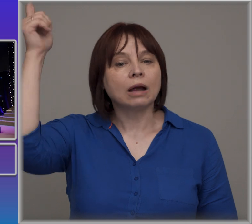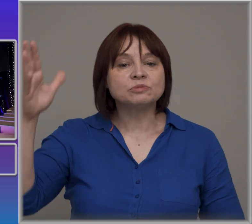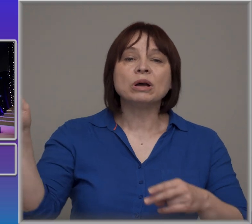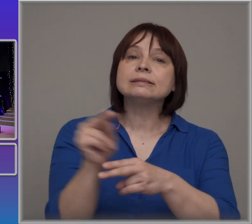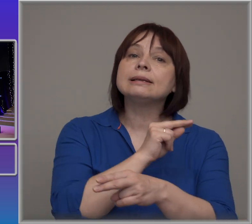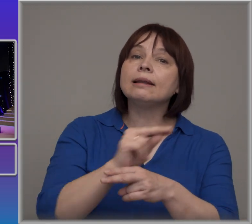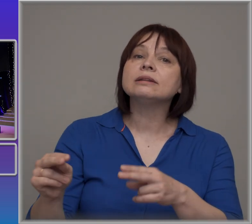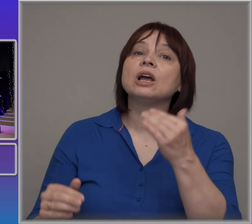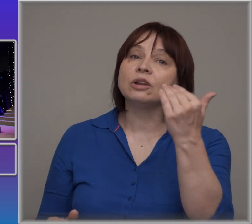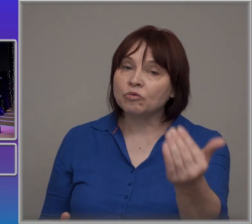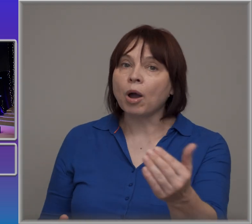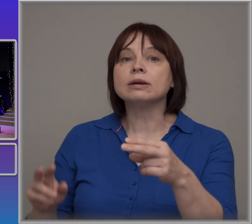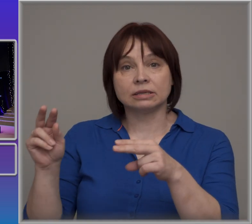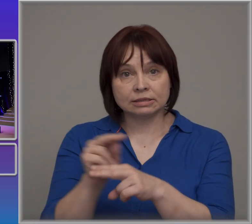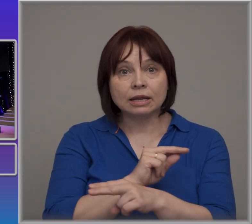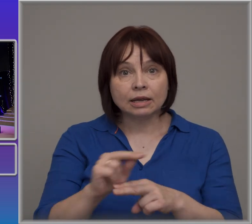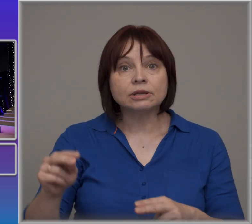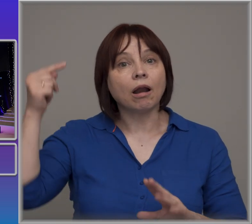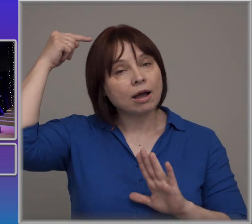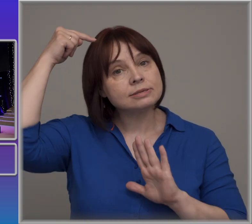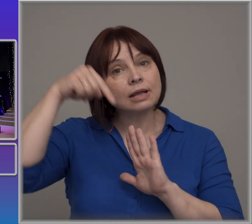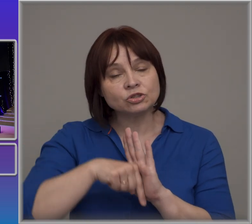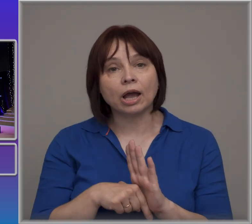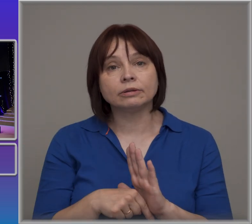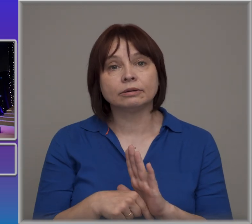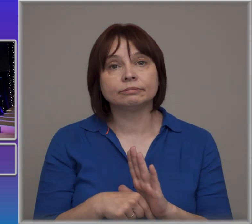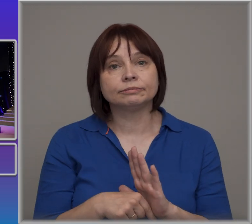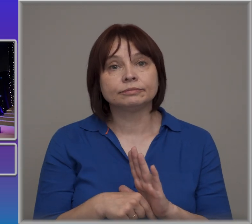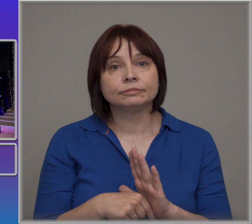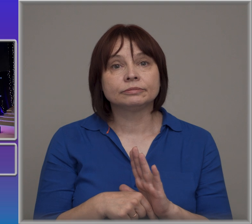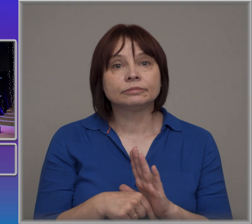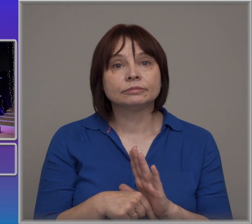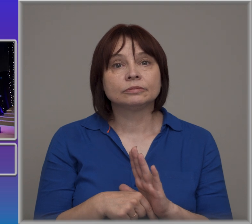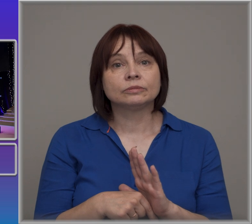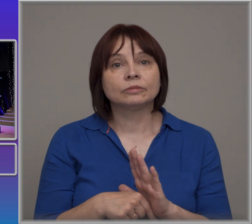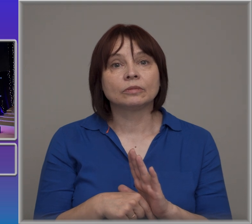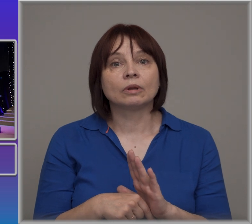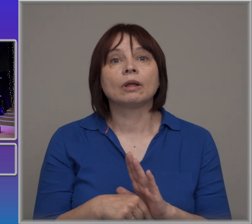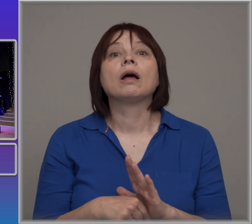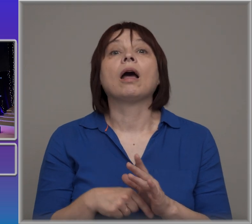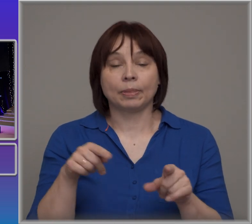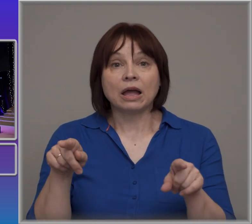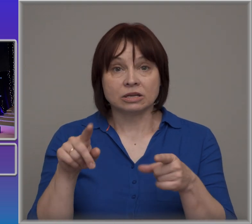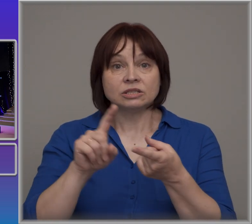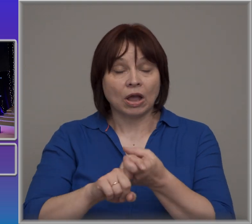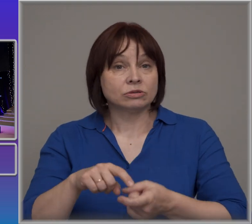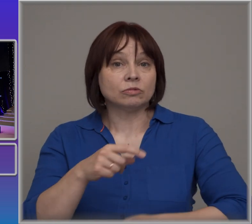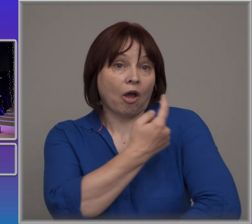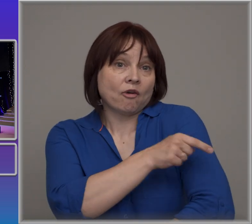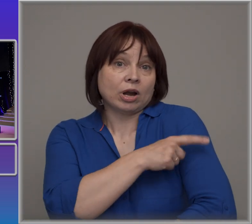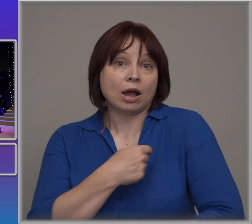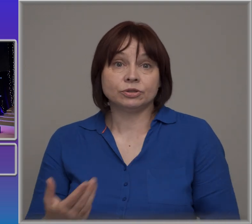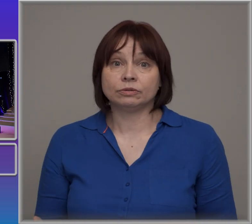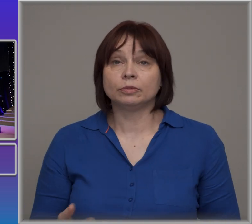Другой эпитет, который применим к Богу, Господь говорит: «Я Господь пастор». Да? А что такое пастырь? Пастырь